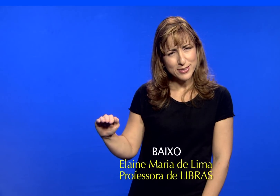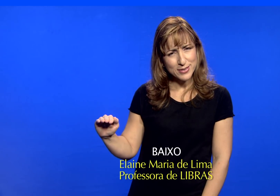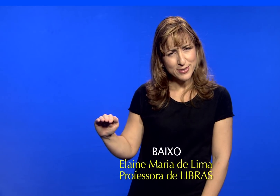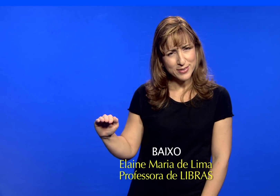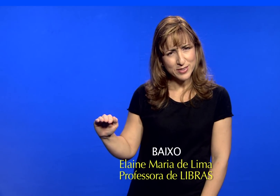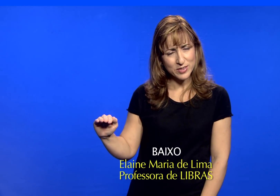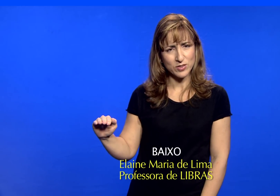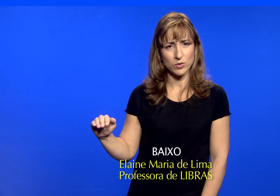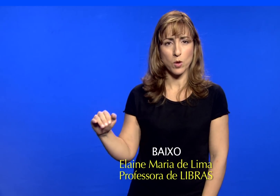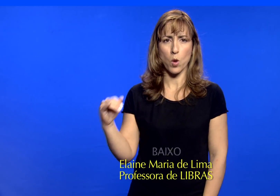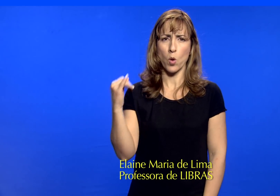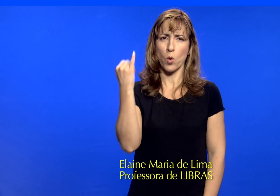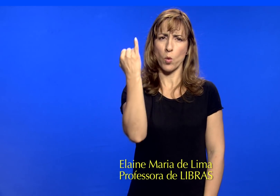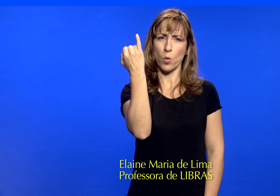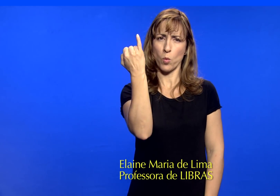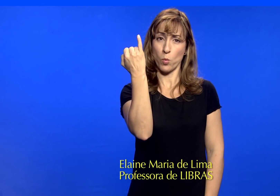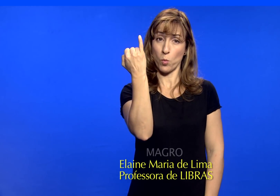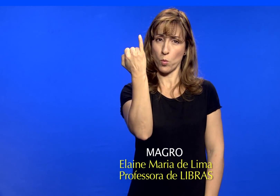Baixo,